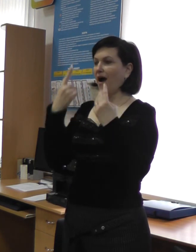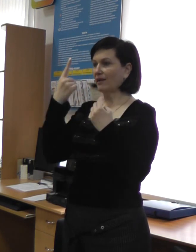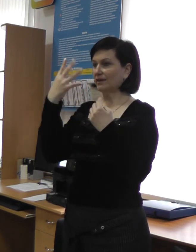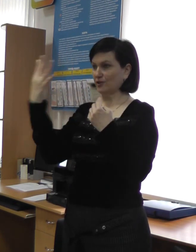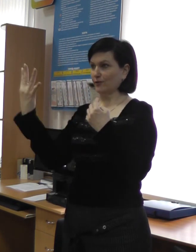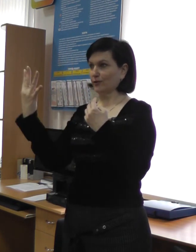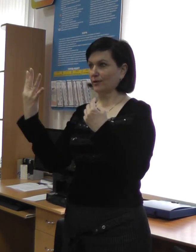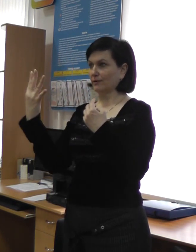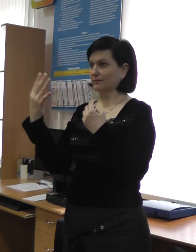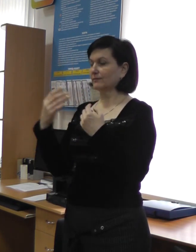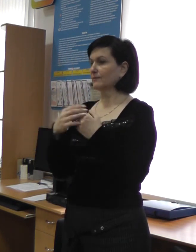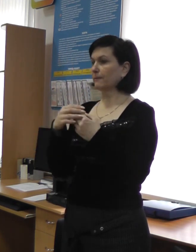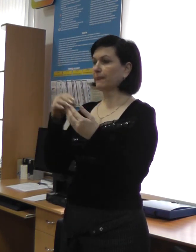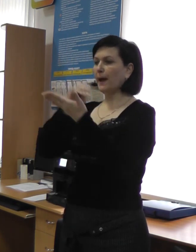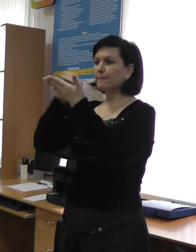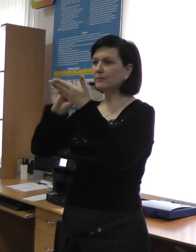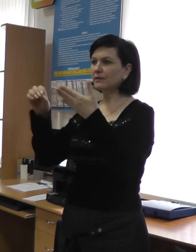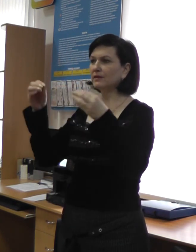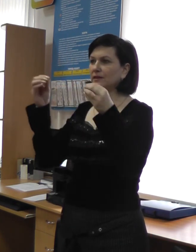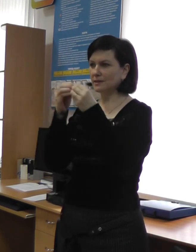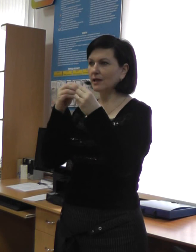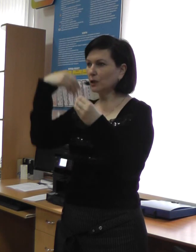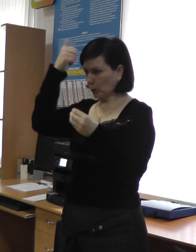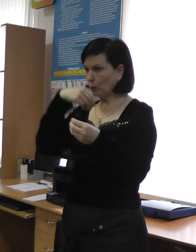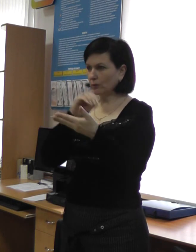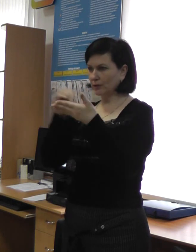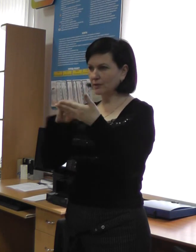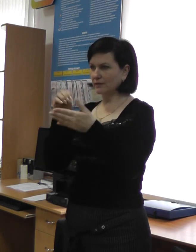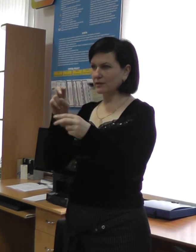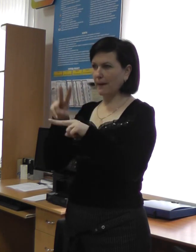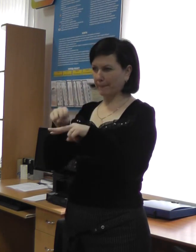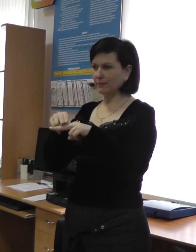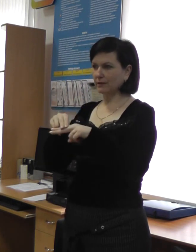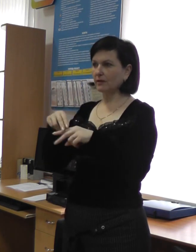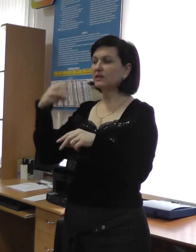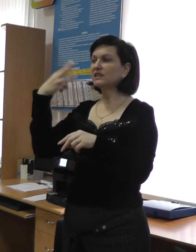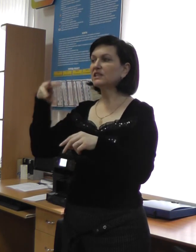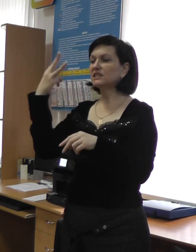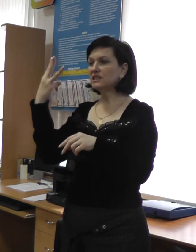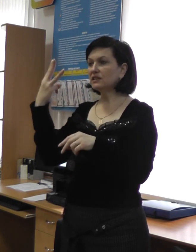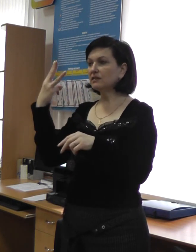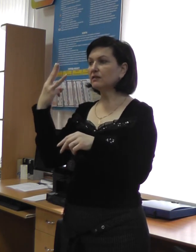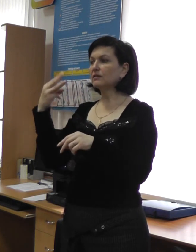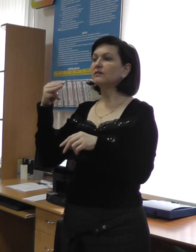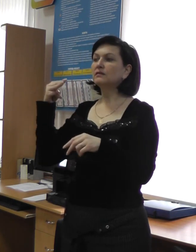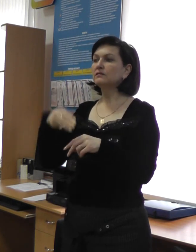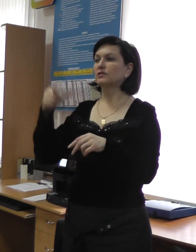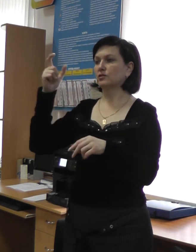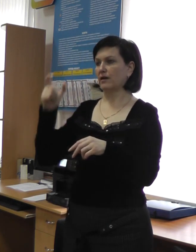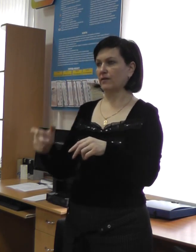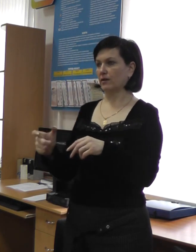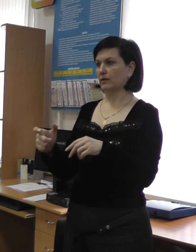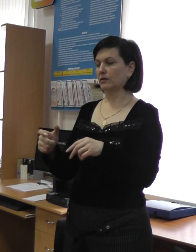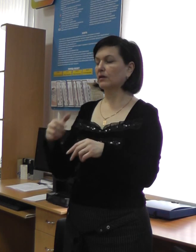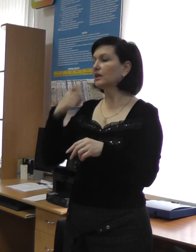сведениям официальной переписи 2010 года составляет 33,6 тысяч человек.